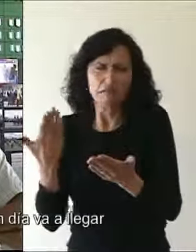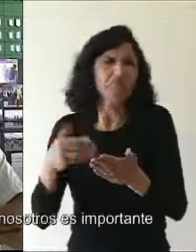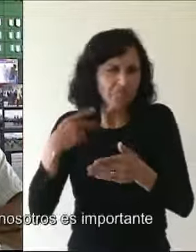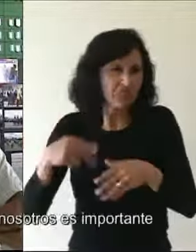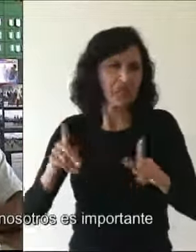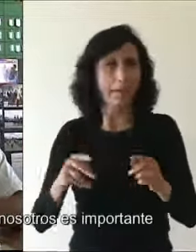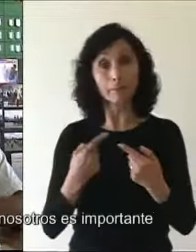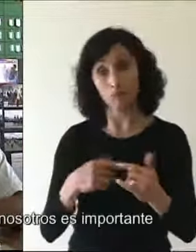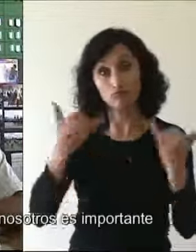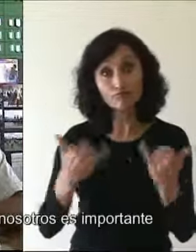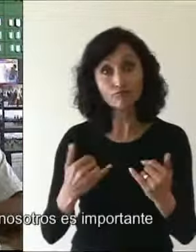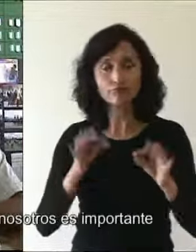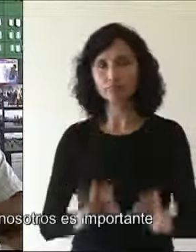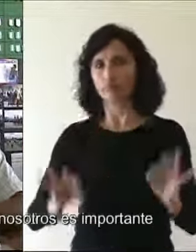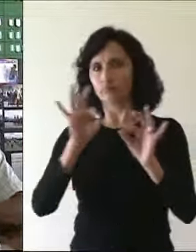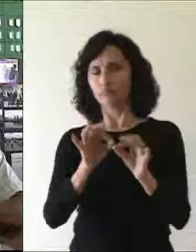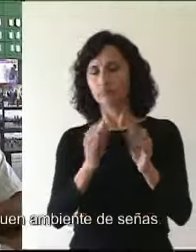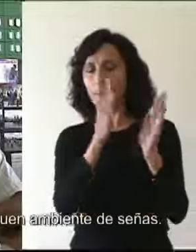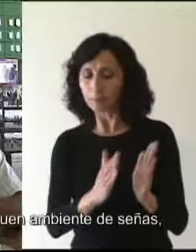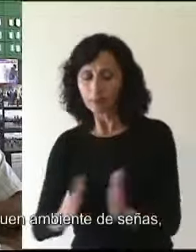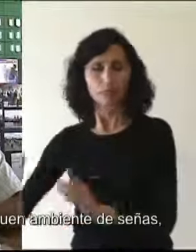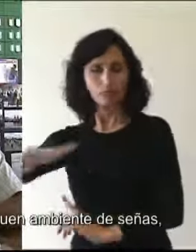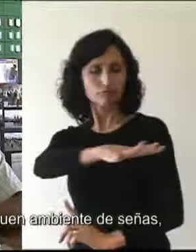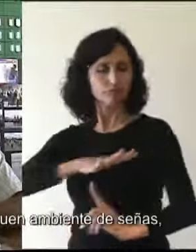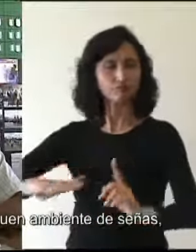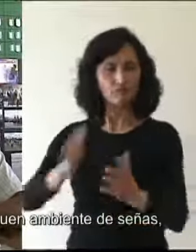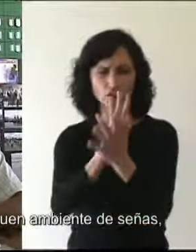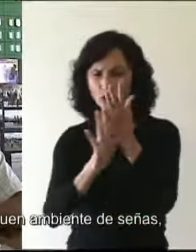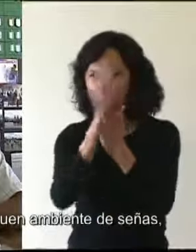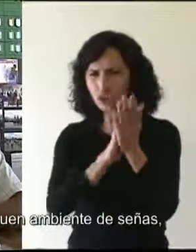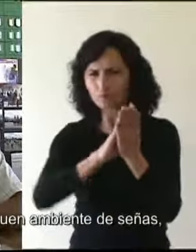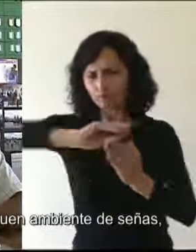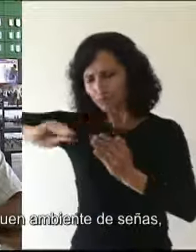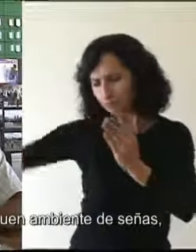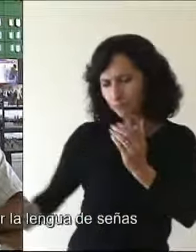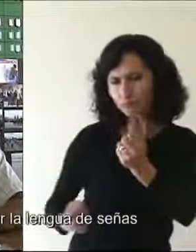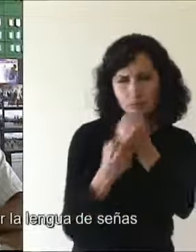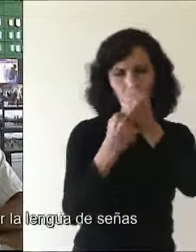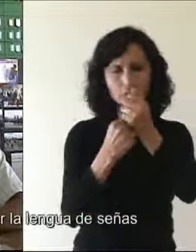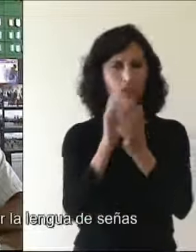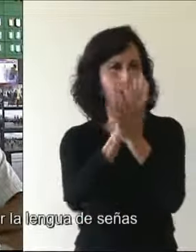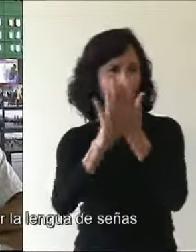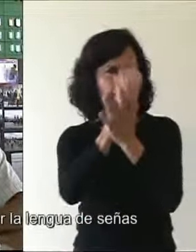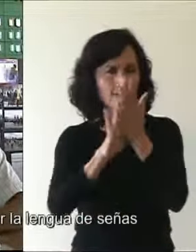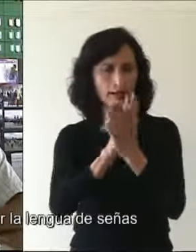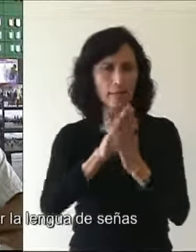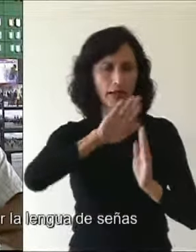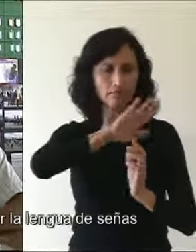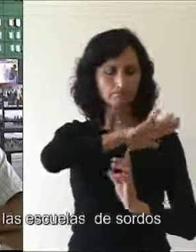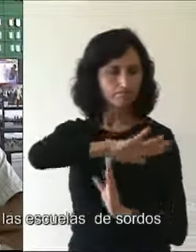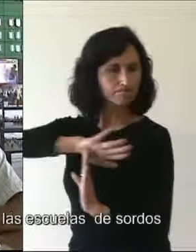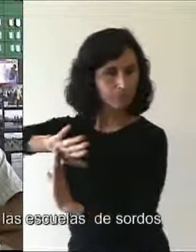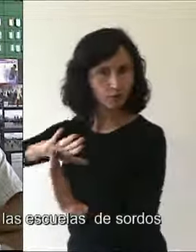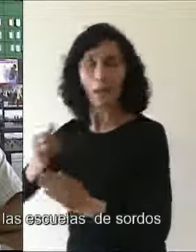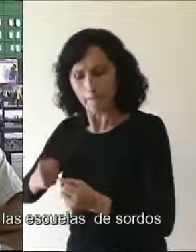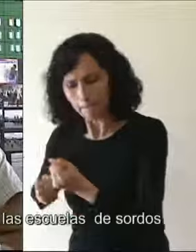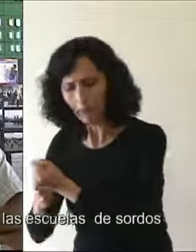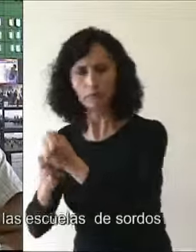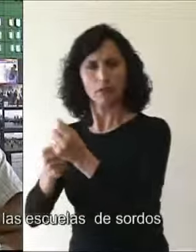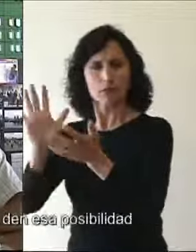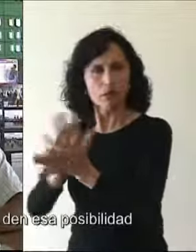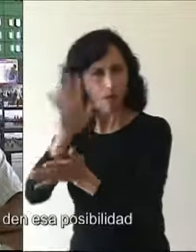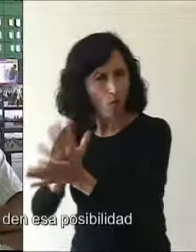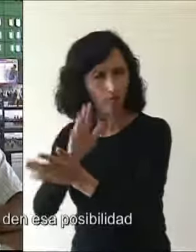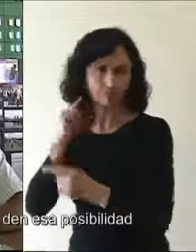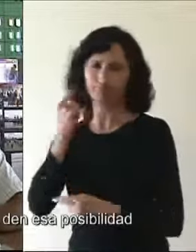va a llegar. Lo que para nosotros es importante, preparar un buen ambiente de señas, enriquecer la lengua de señas, salvaguardar